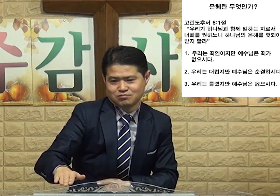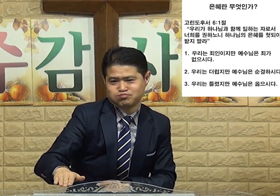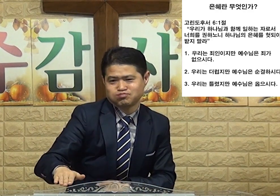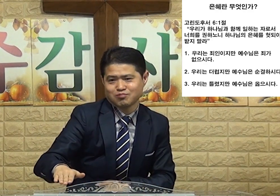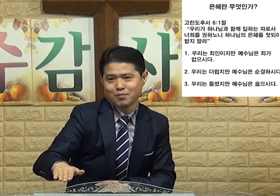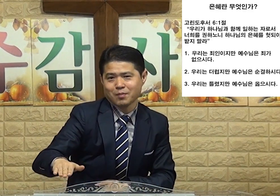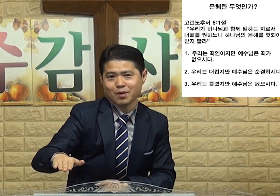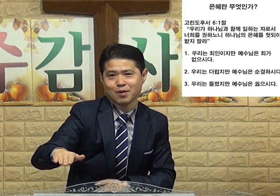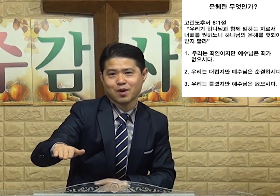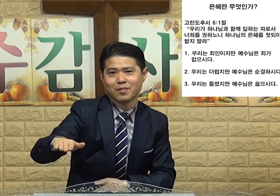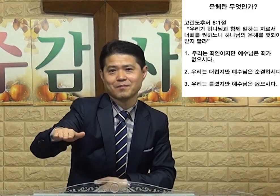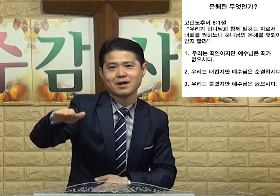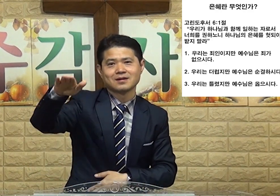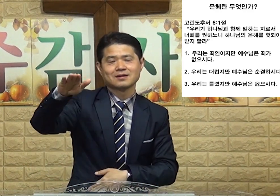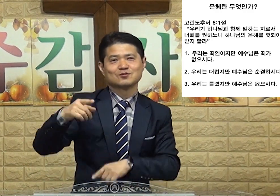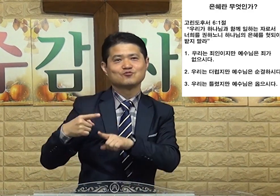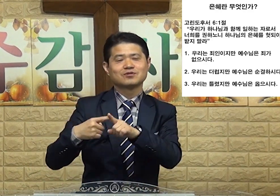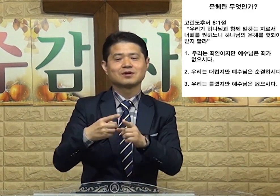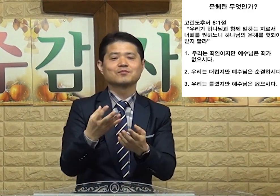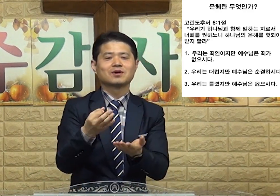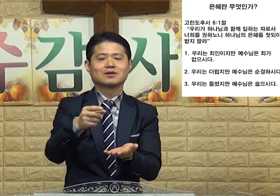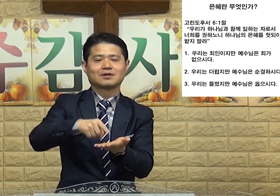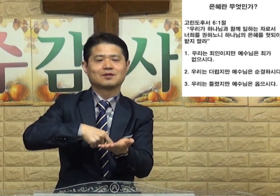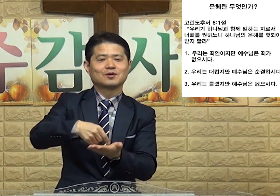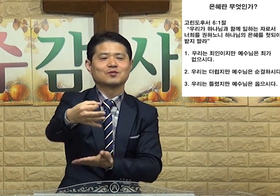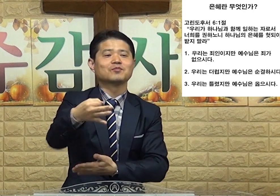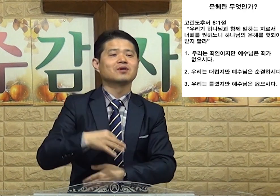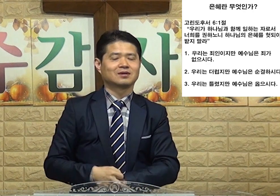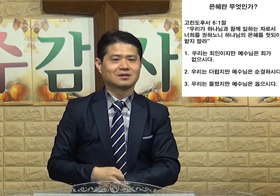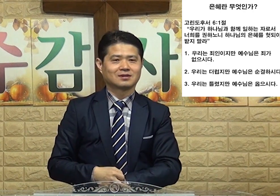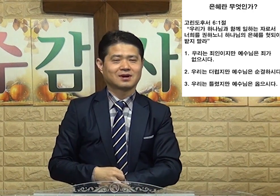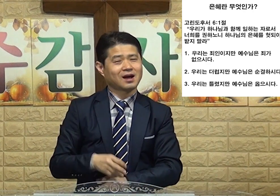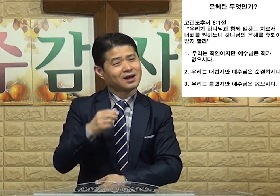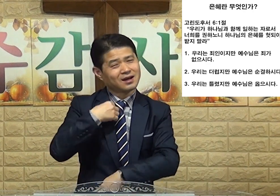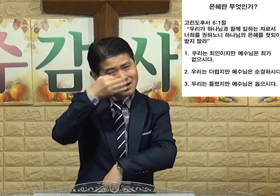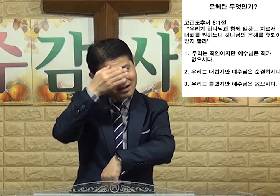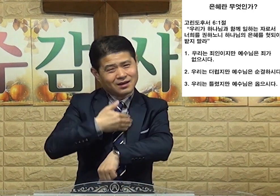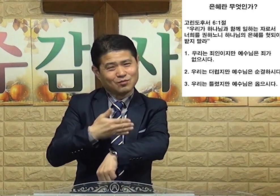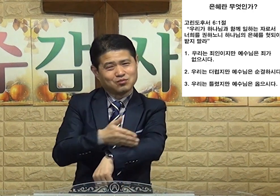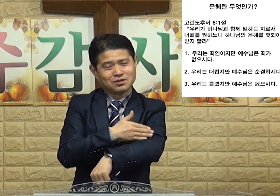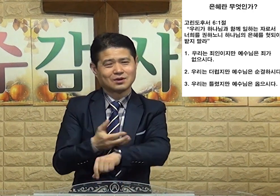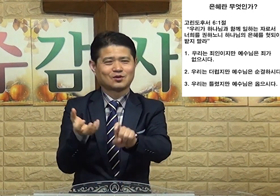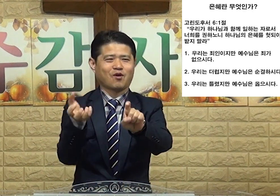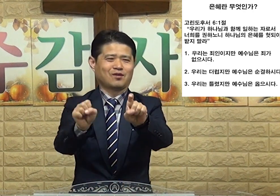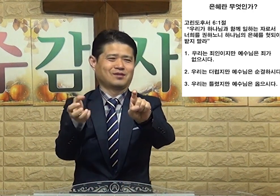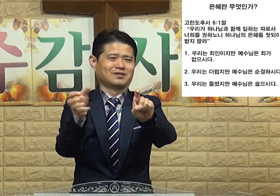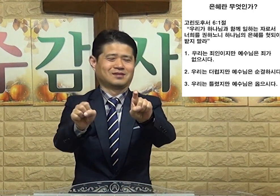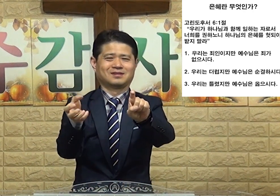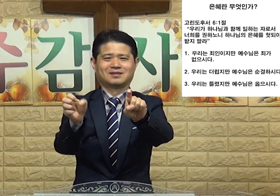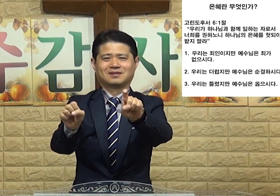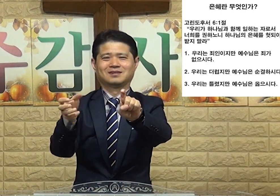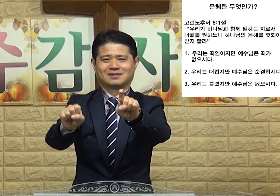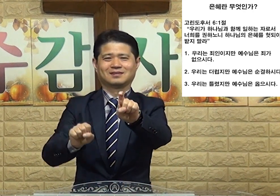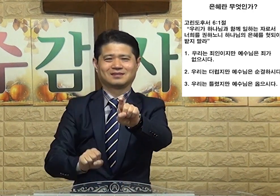키워주셨는데, 아무 대가 없이 키워줬는데 우리에게 무엇을